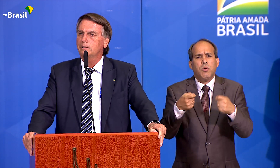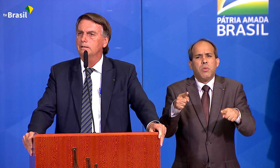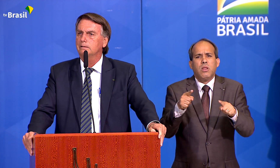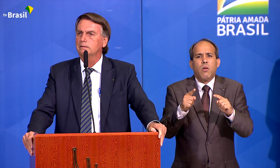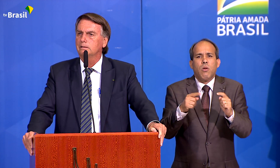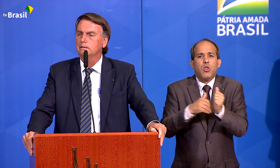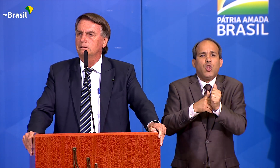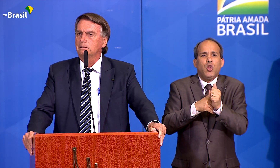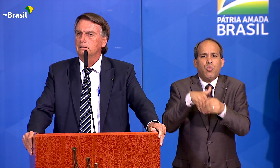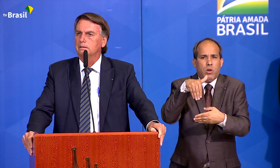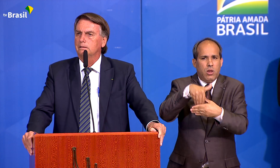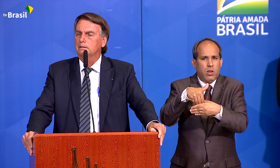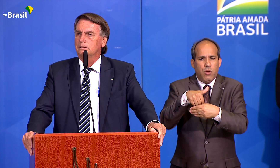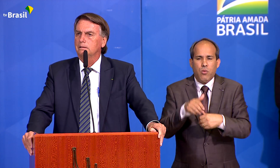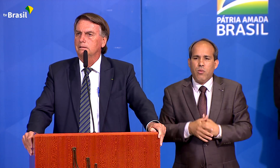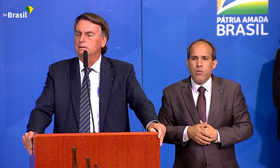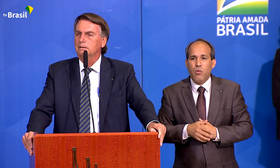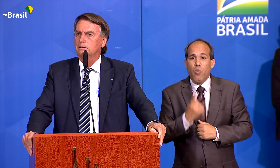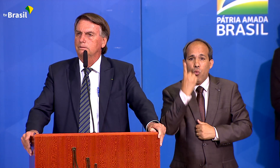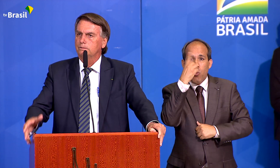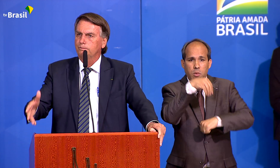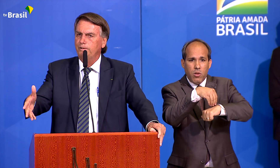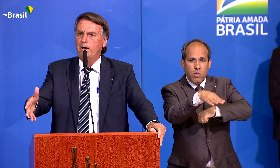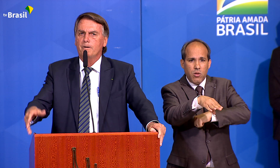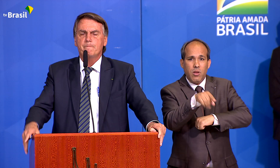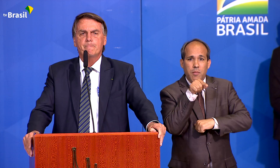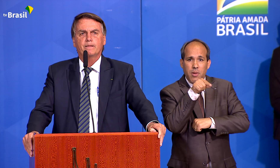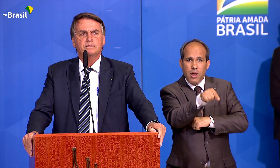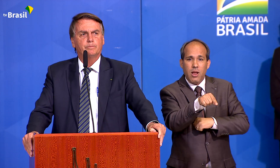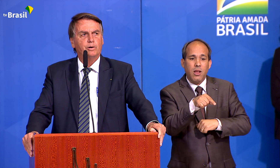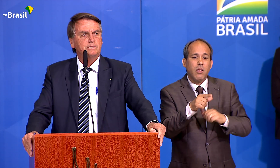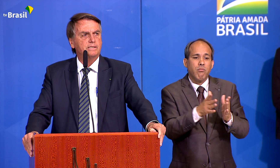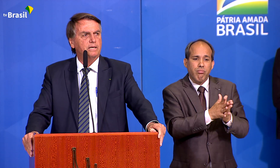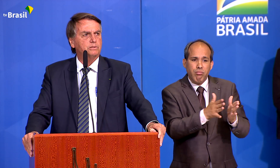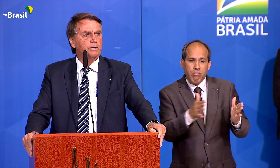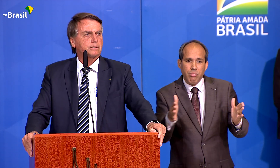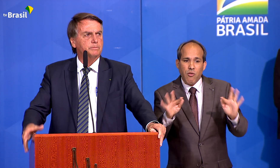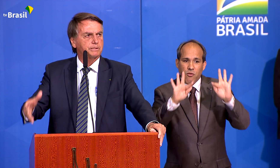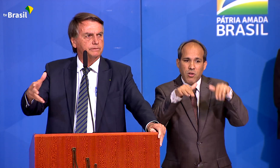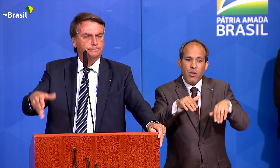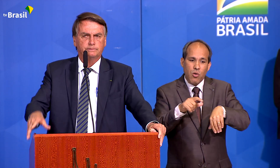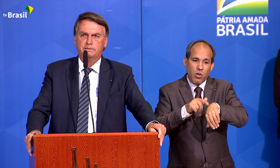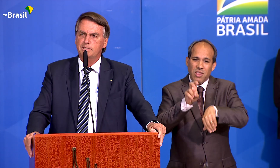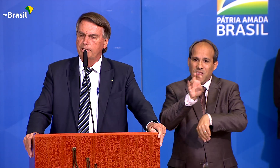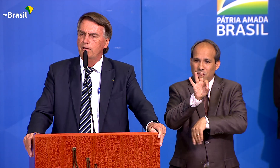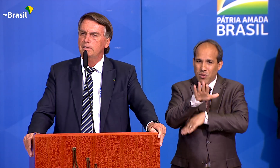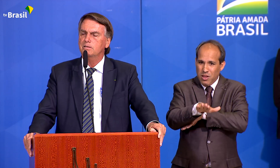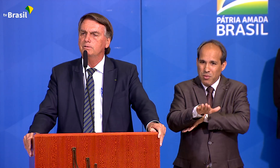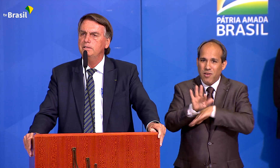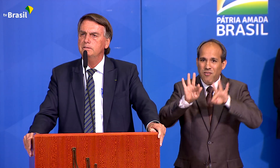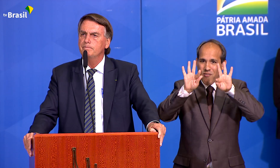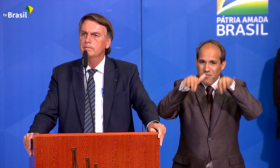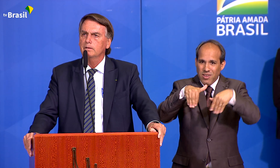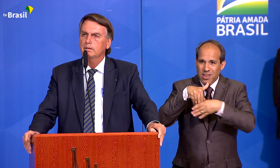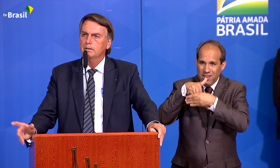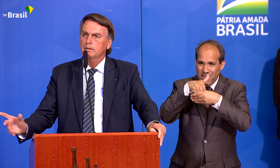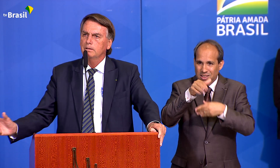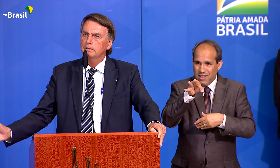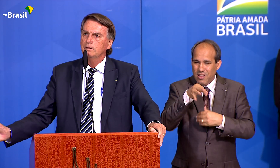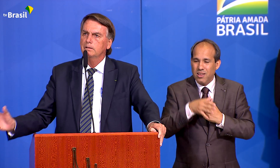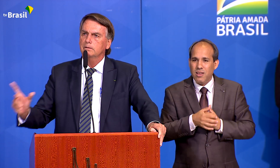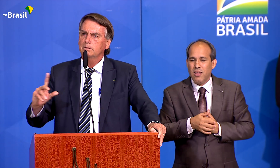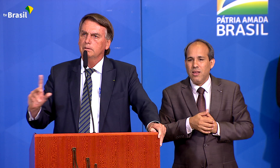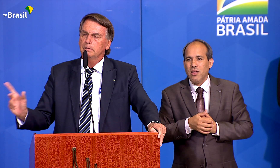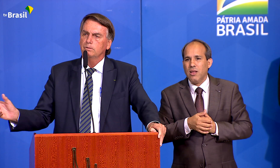e é que e no final depois 17 horas que você tinha externo eleições